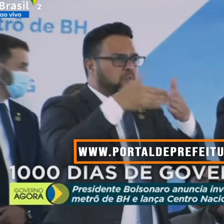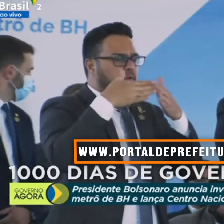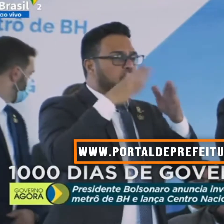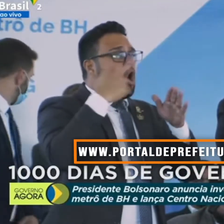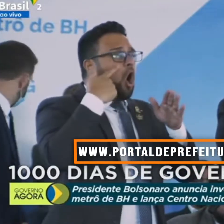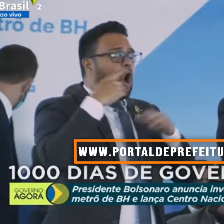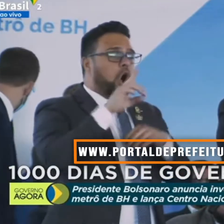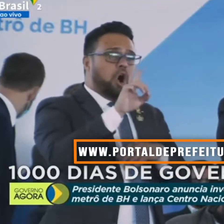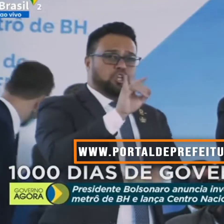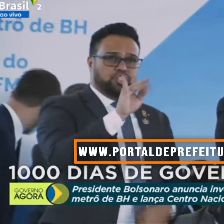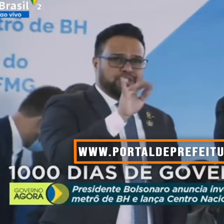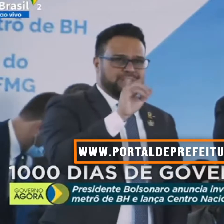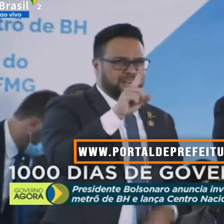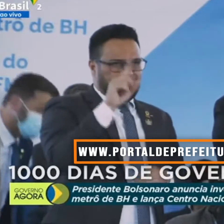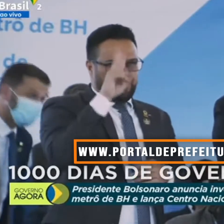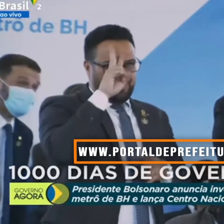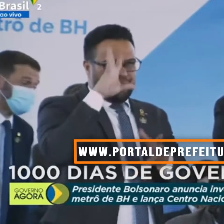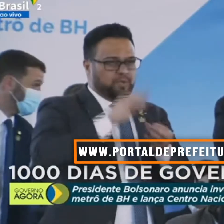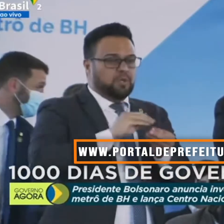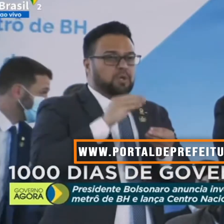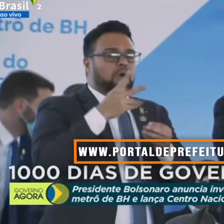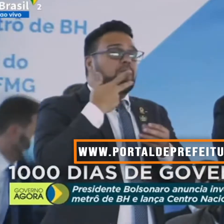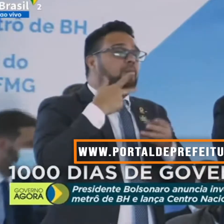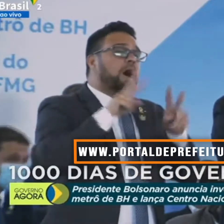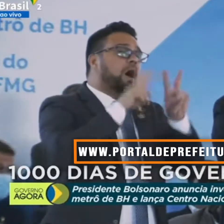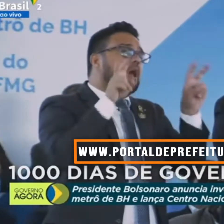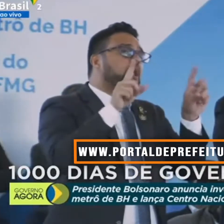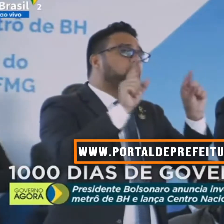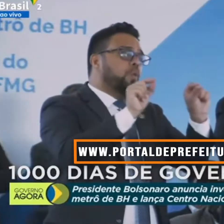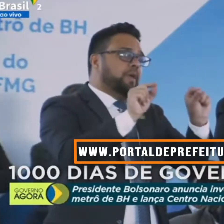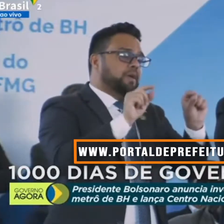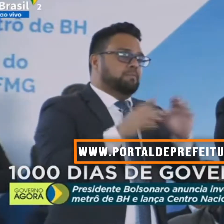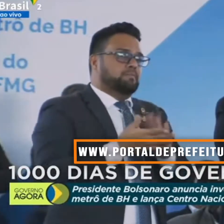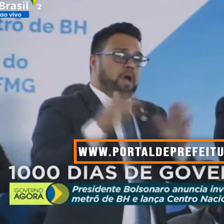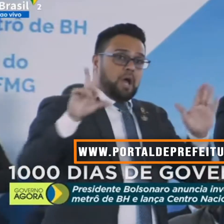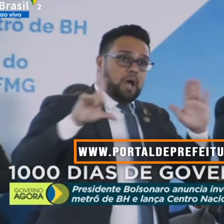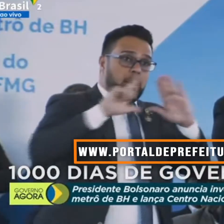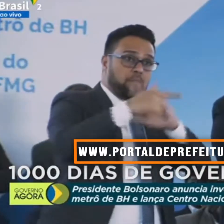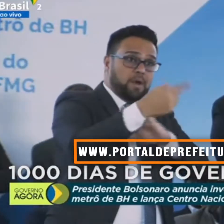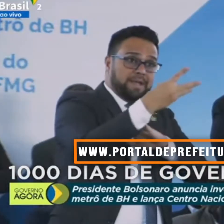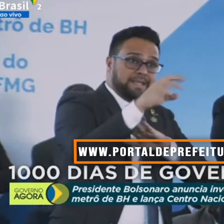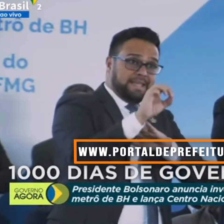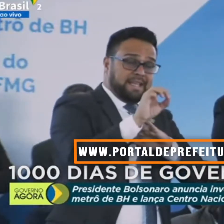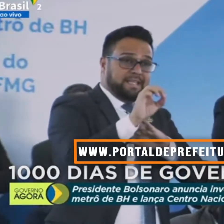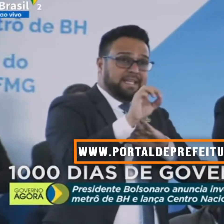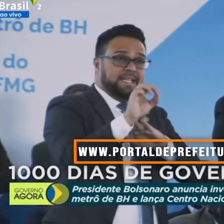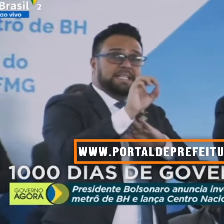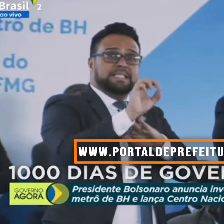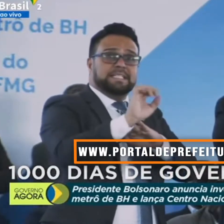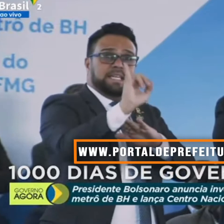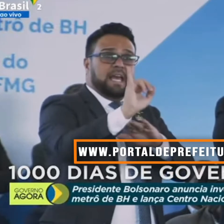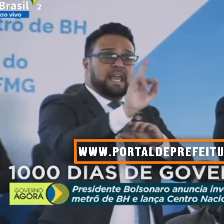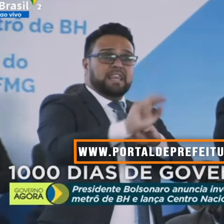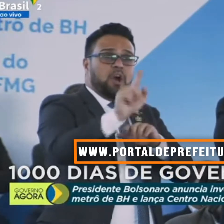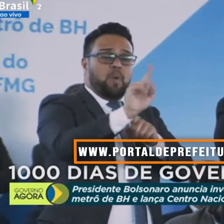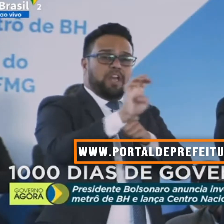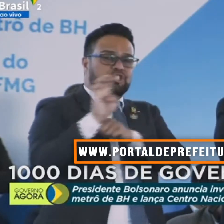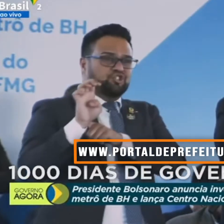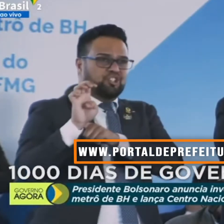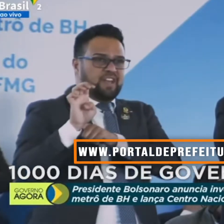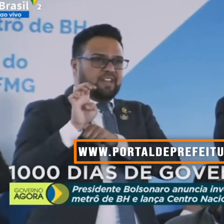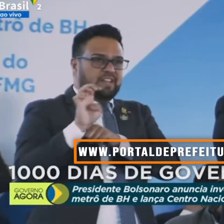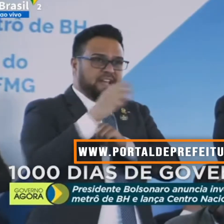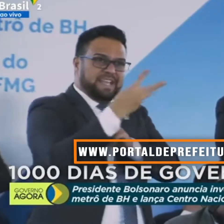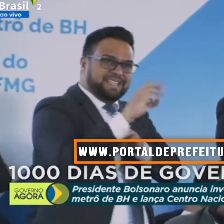Diz o velho ditado. Quem até os 30 não foi de esquerda, não tem coração.